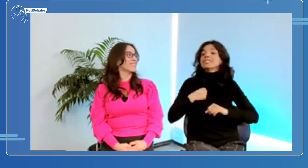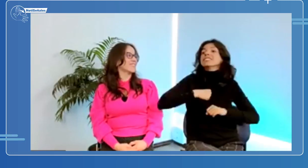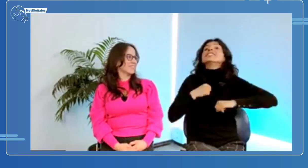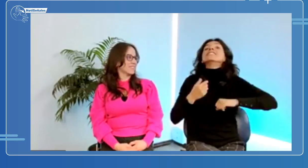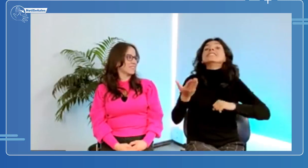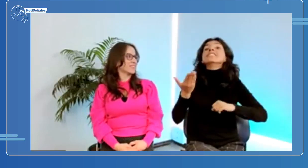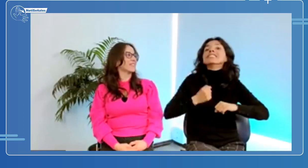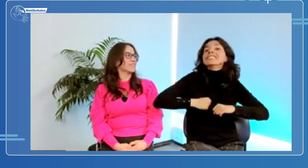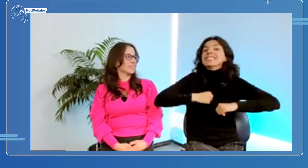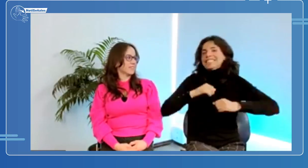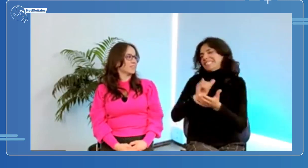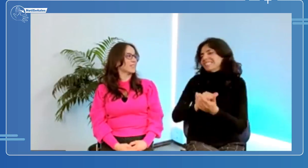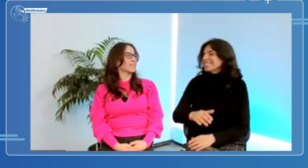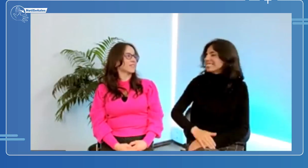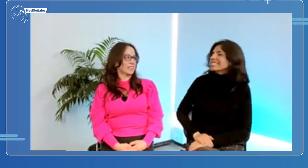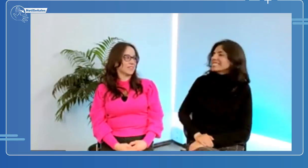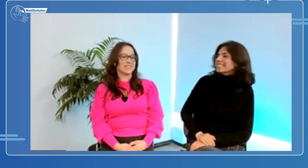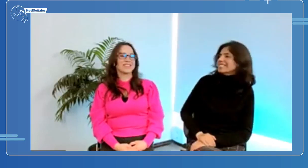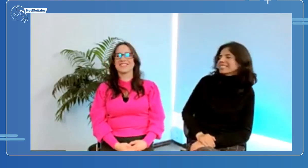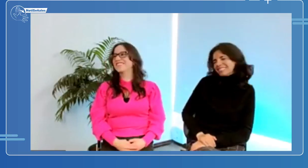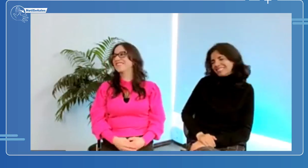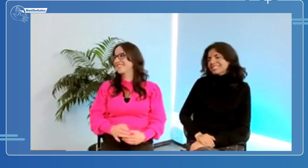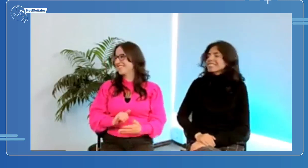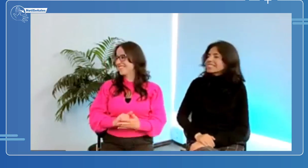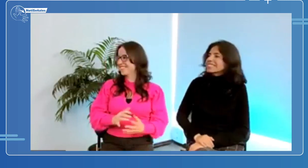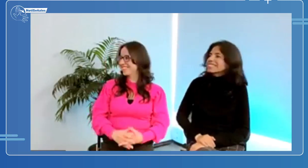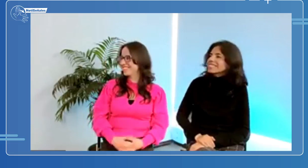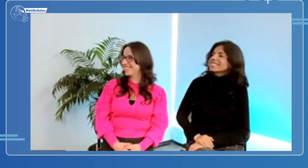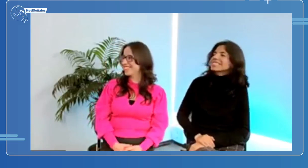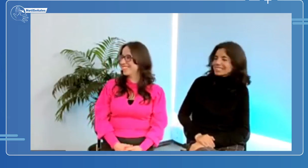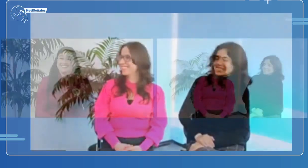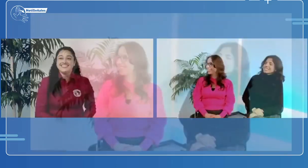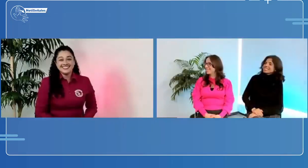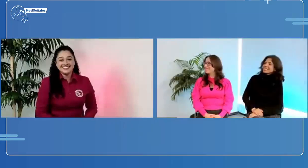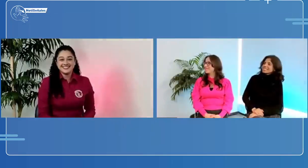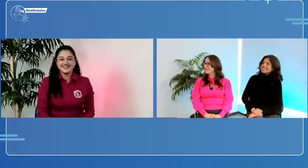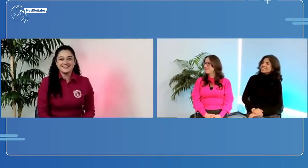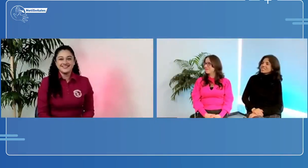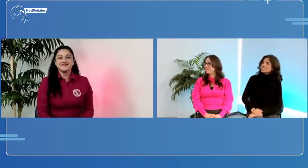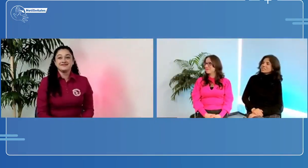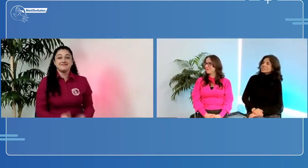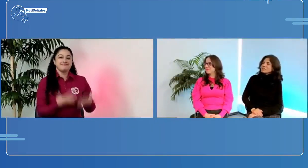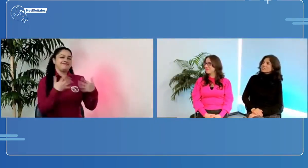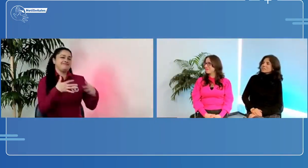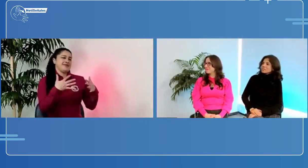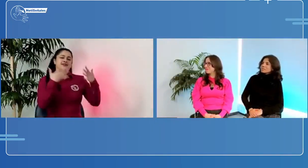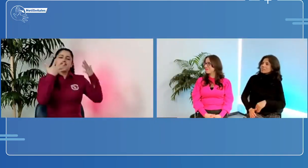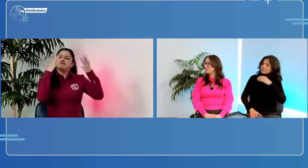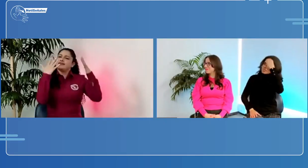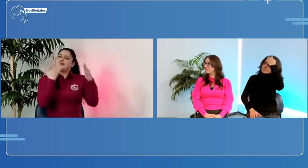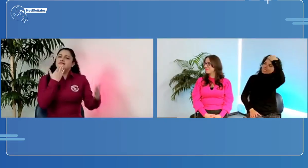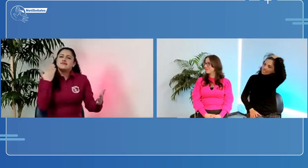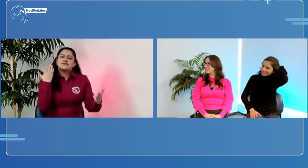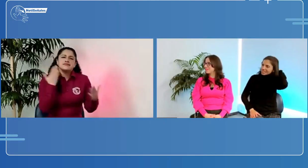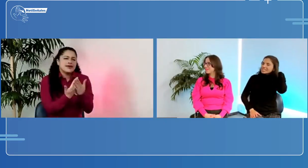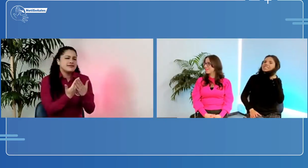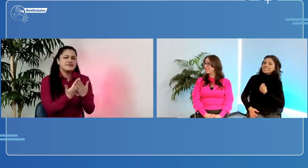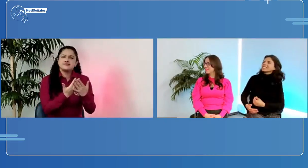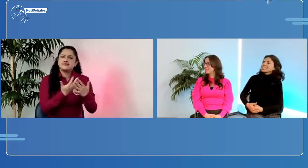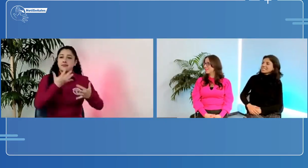compartir y era como animarlos a, venga, únanse a este Eso reto. es. Wow, de verdad, muchísimas